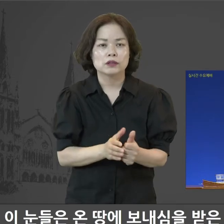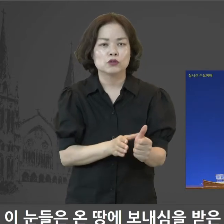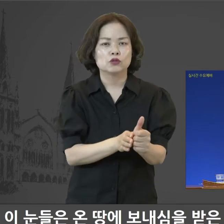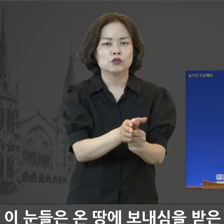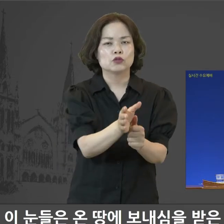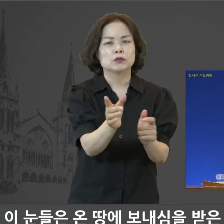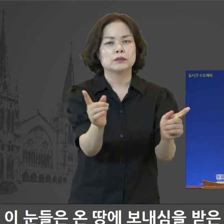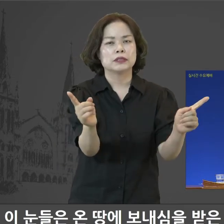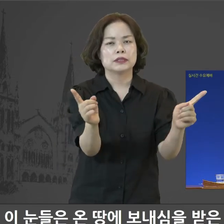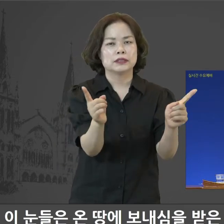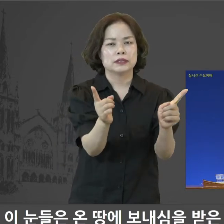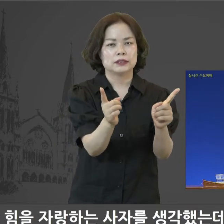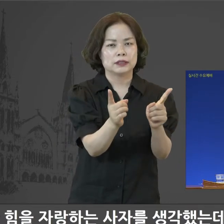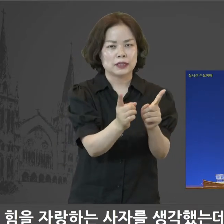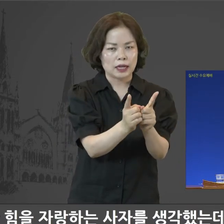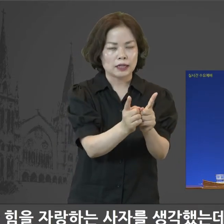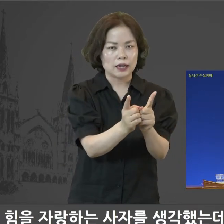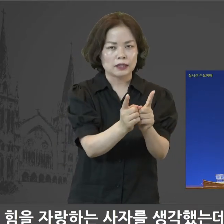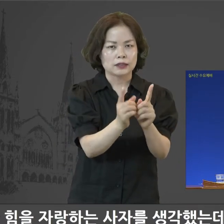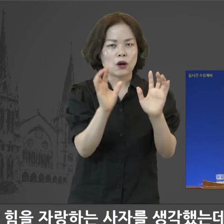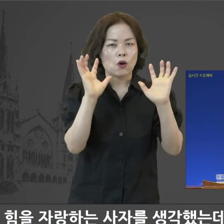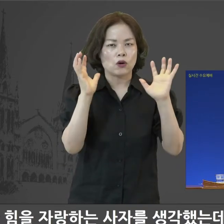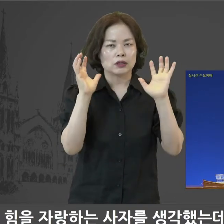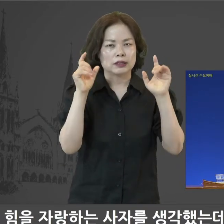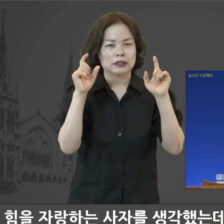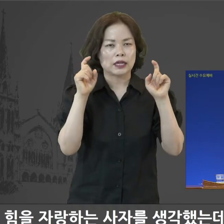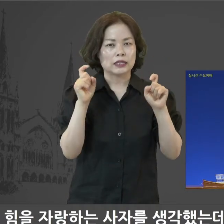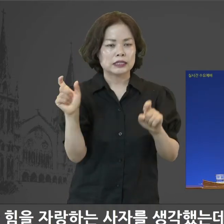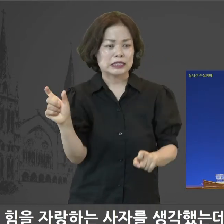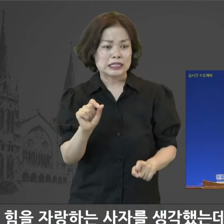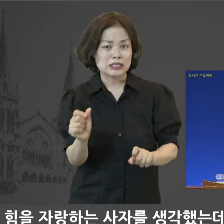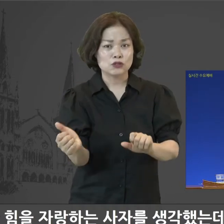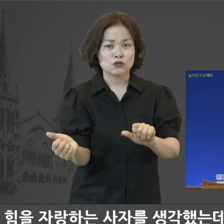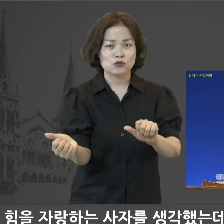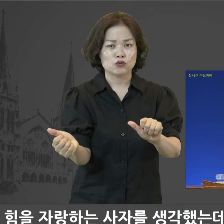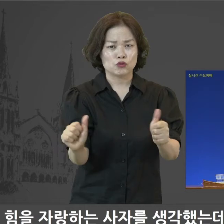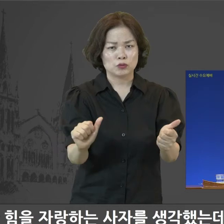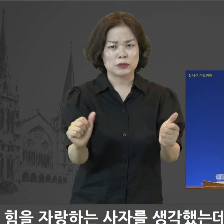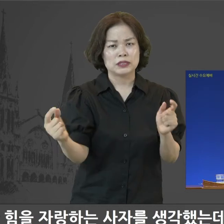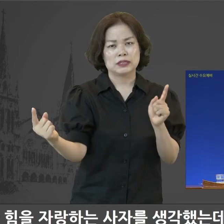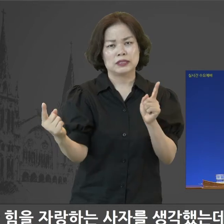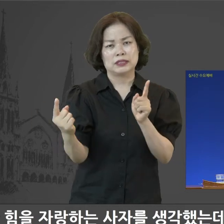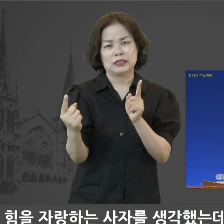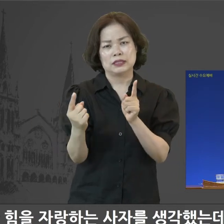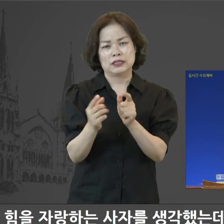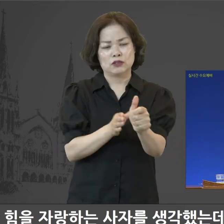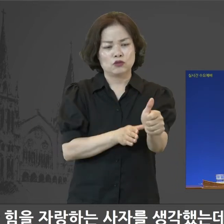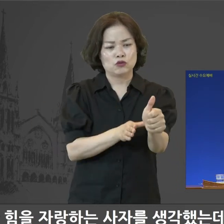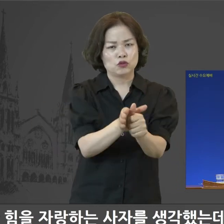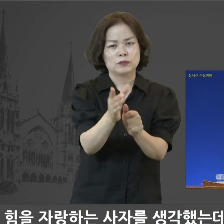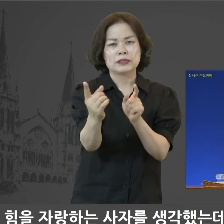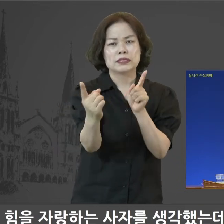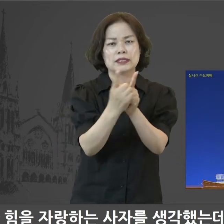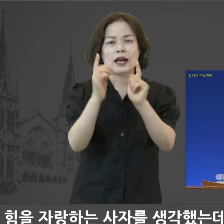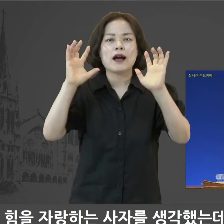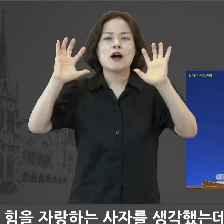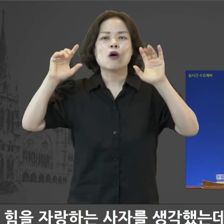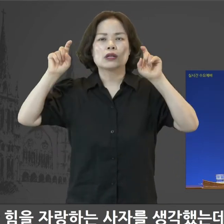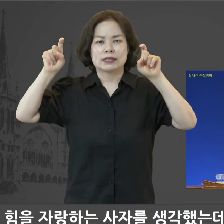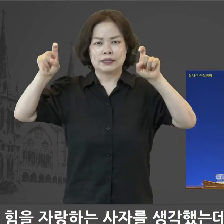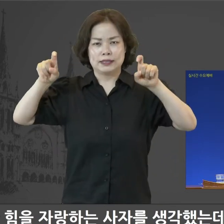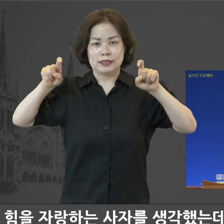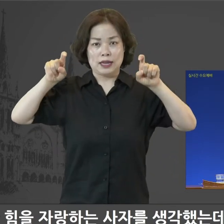죽임을 당한 어린 양, 그것도 일찍이 죽임을 당한 어린 양이라는